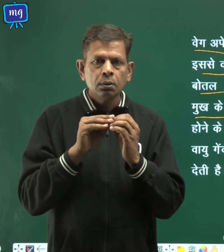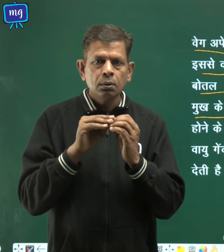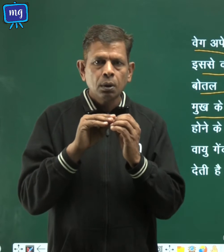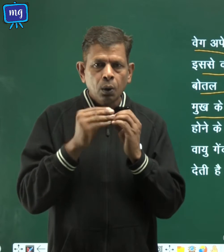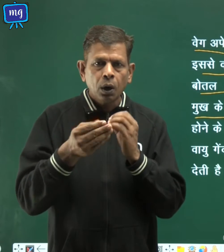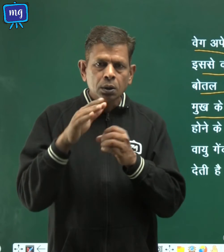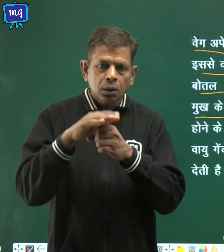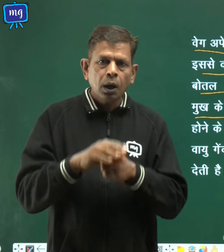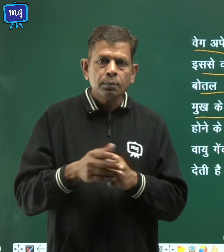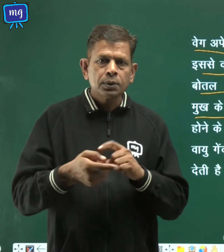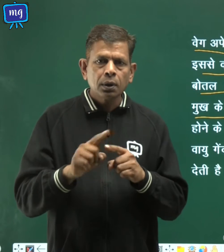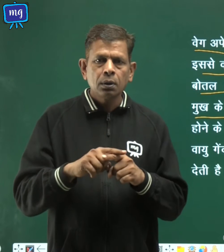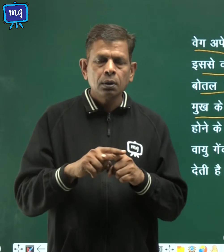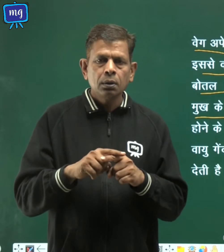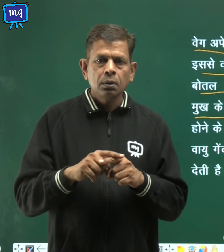दाब से